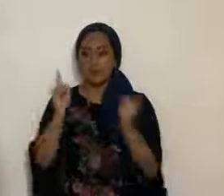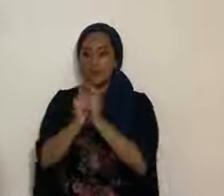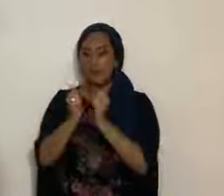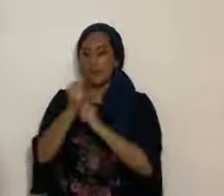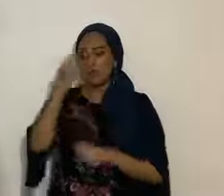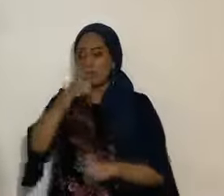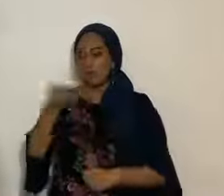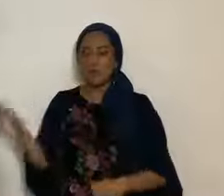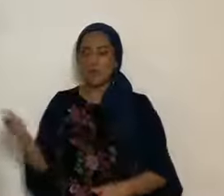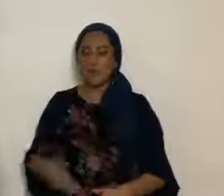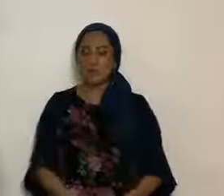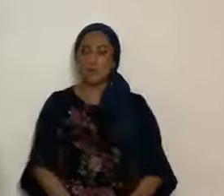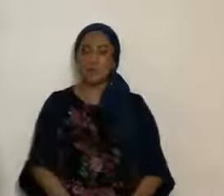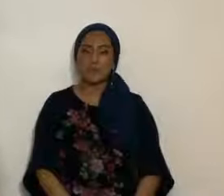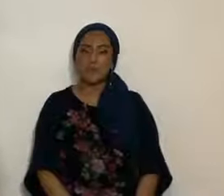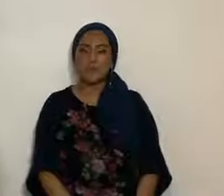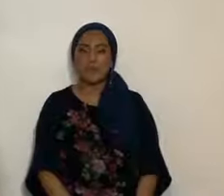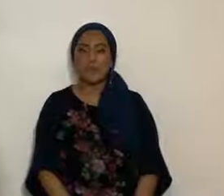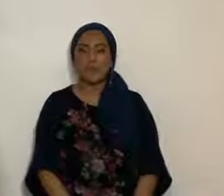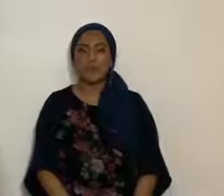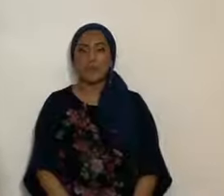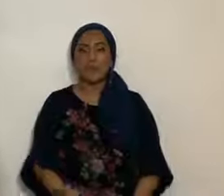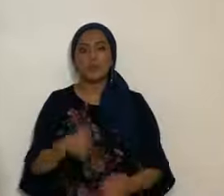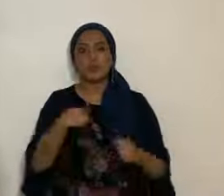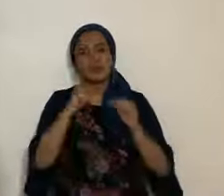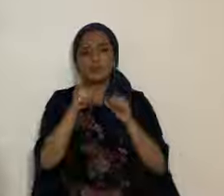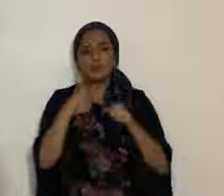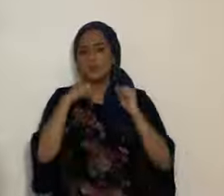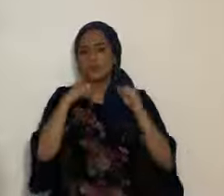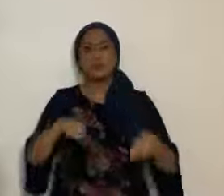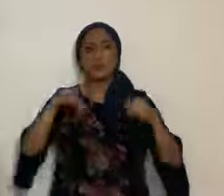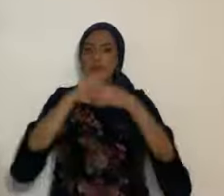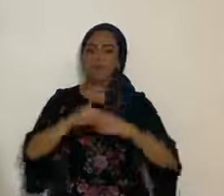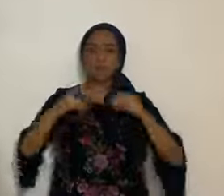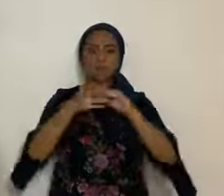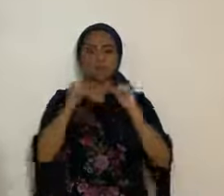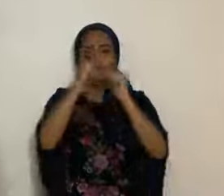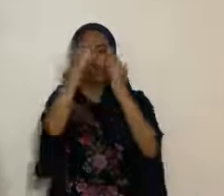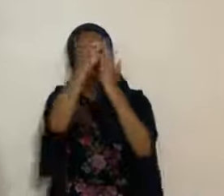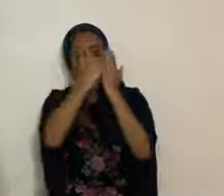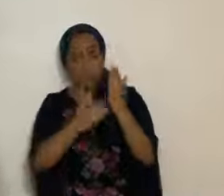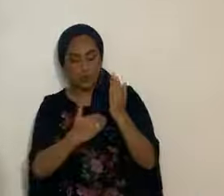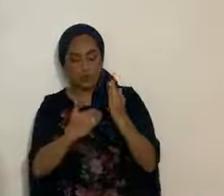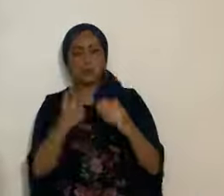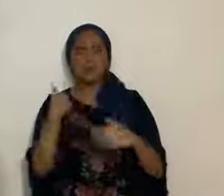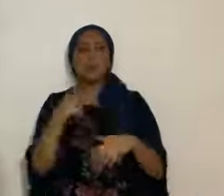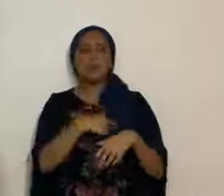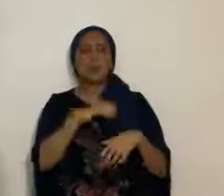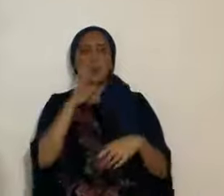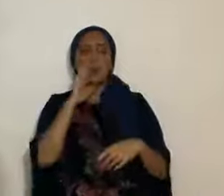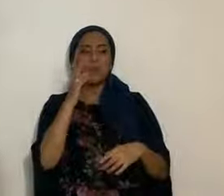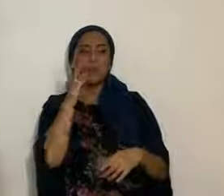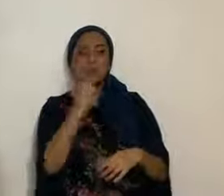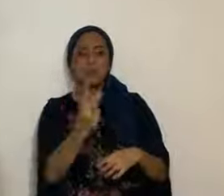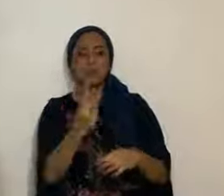vosotros. Y así podemos continuar nosotros en el relato. Y vamos a darnos cuenta precisamente que